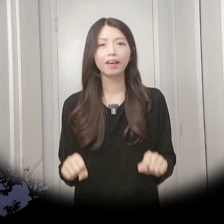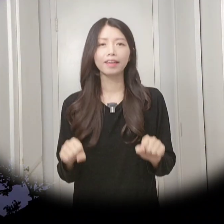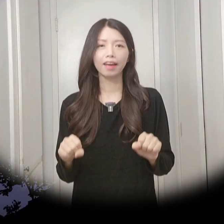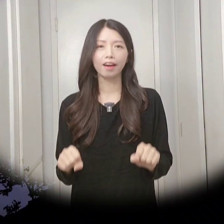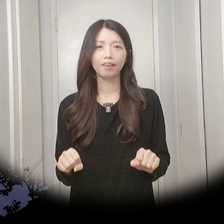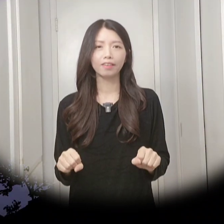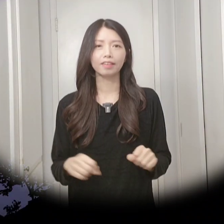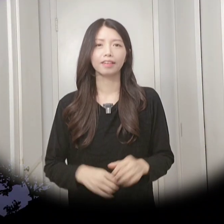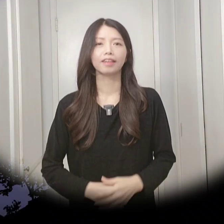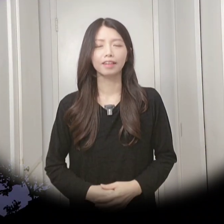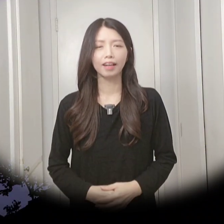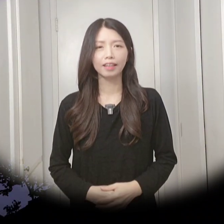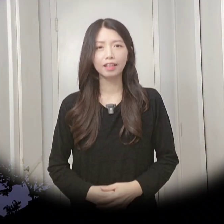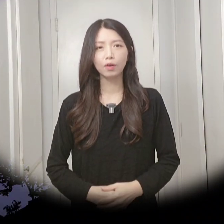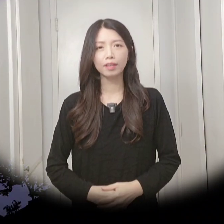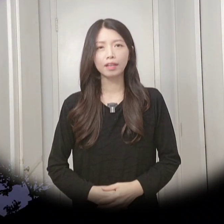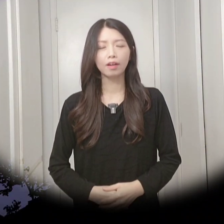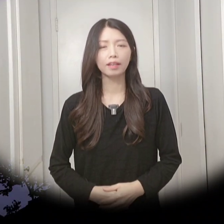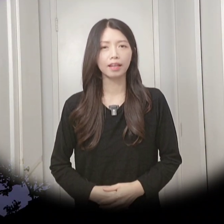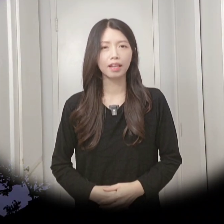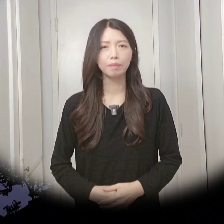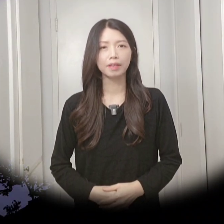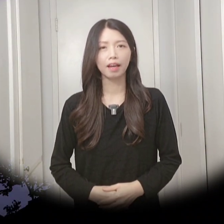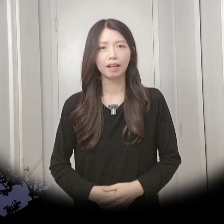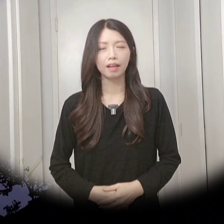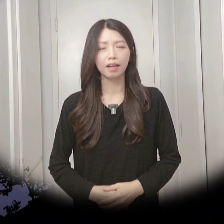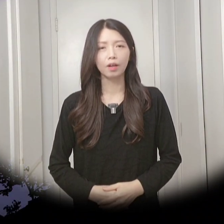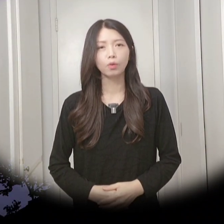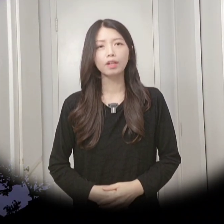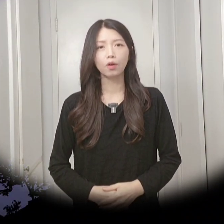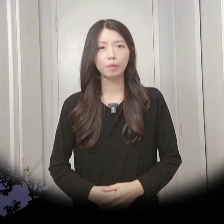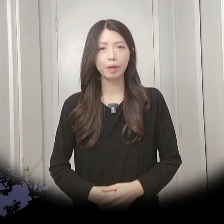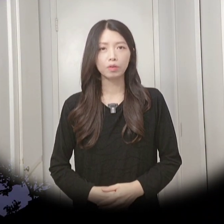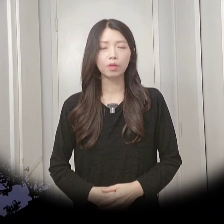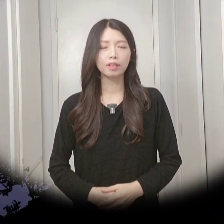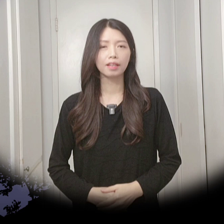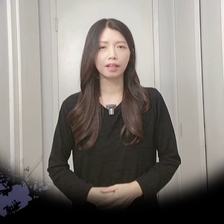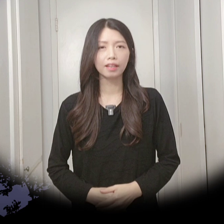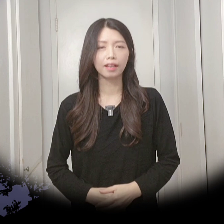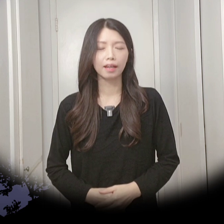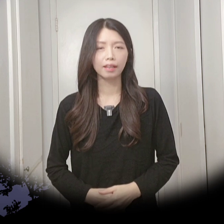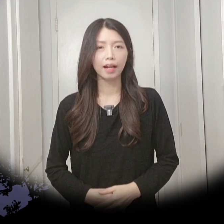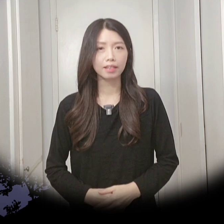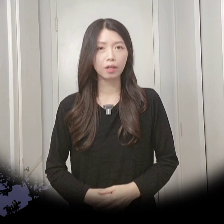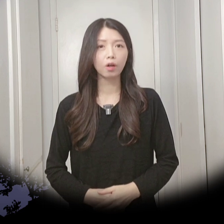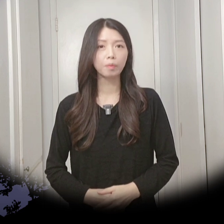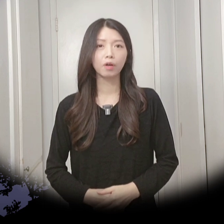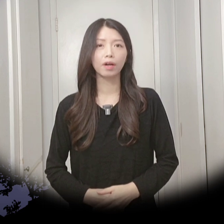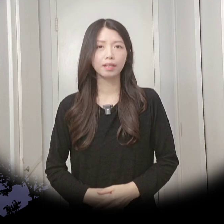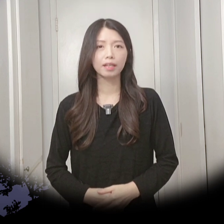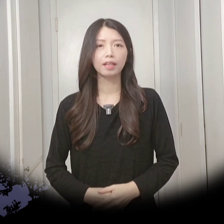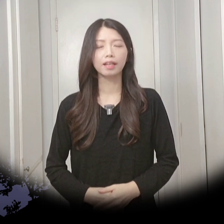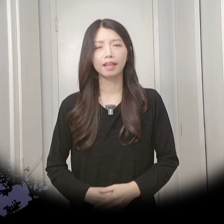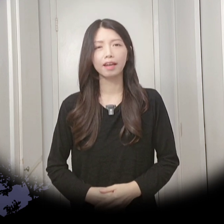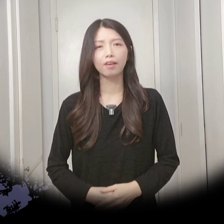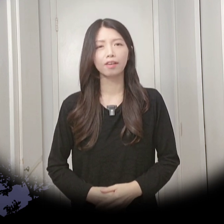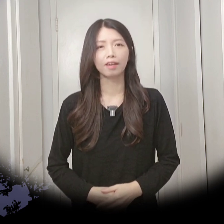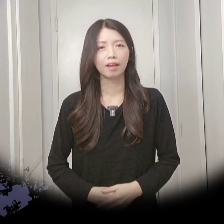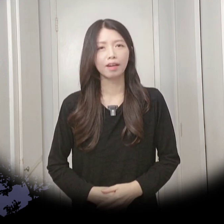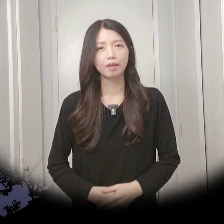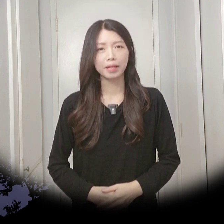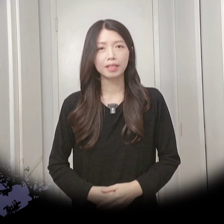여러분 안녕하세요. 아치조아 채널의 다이앤입니다. 오늘 저와 배울 수어 찬양은 달처럼이라고 하는